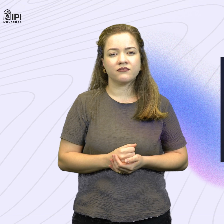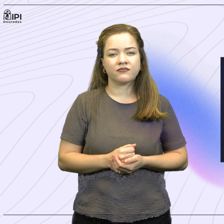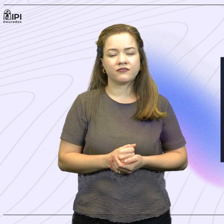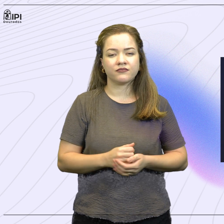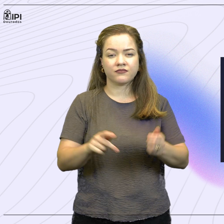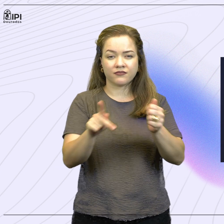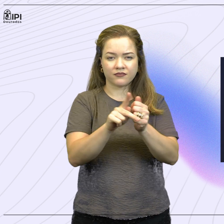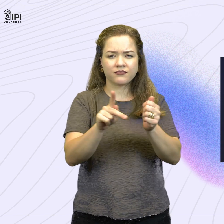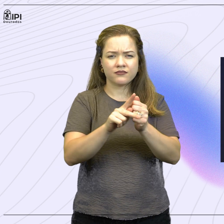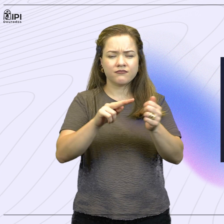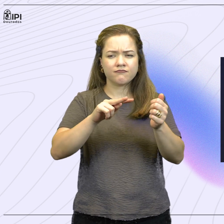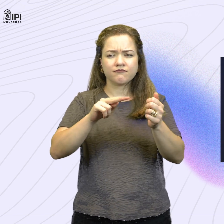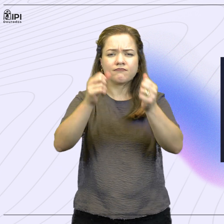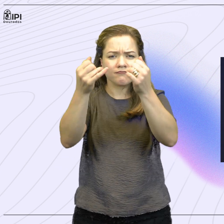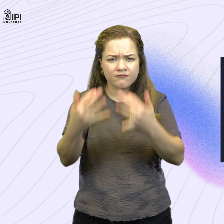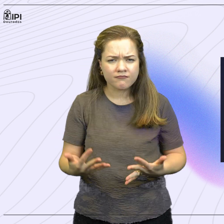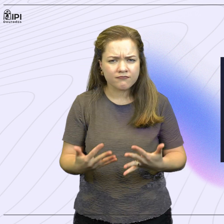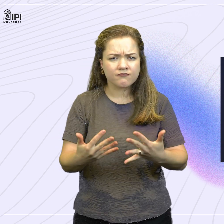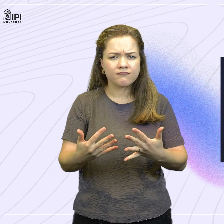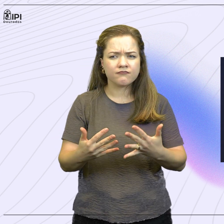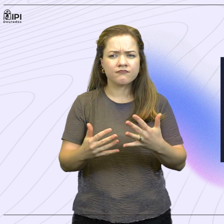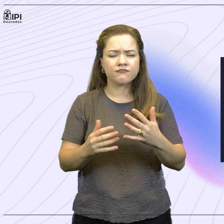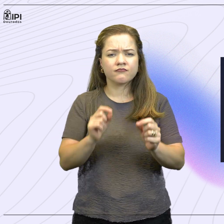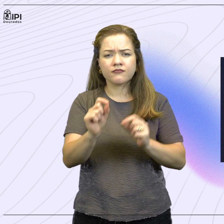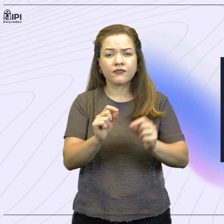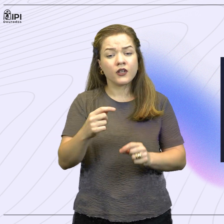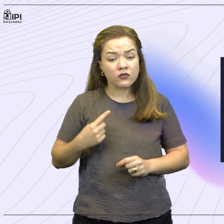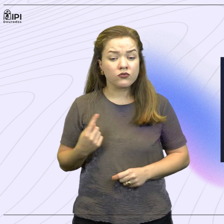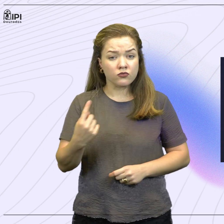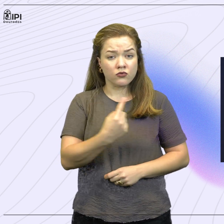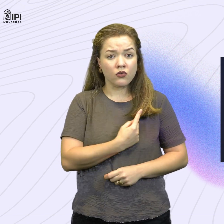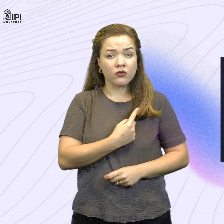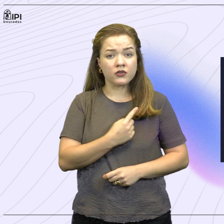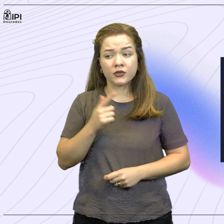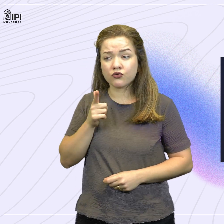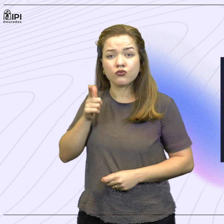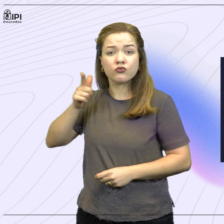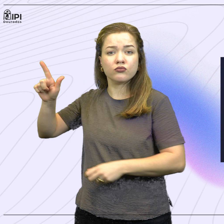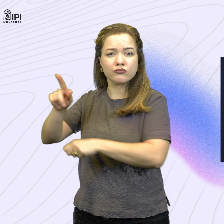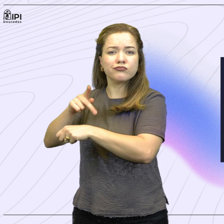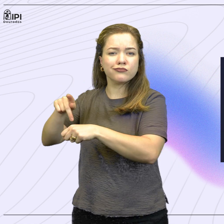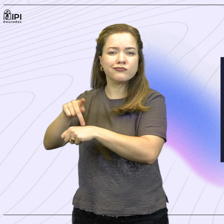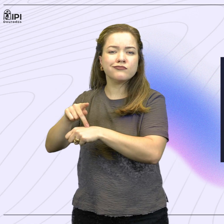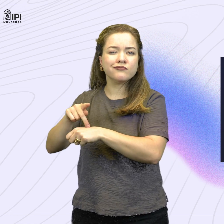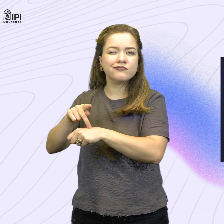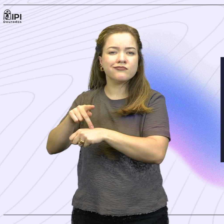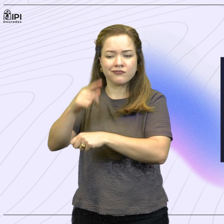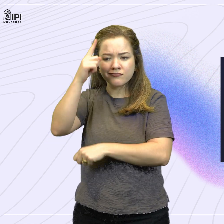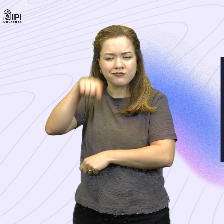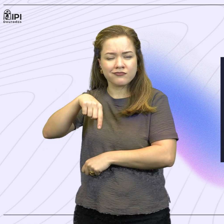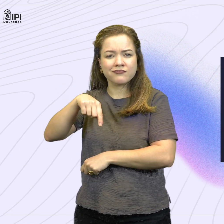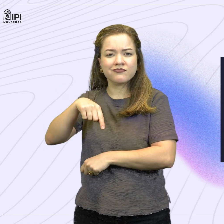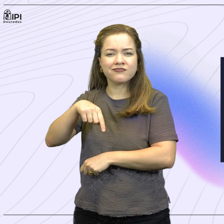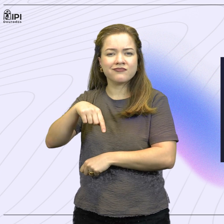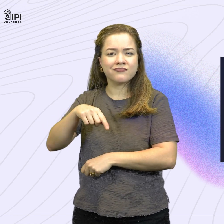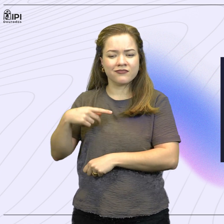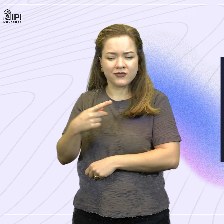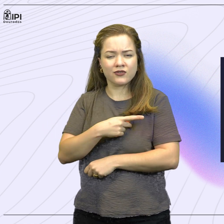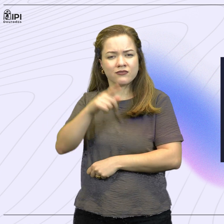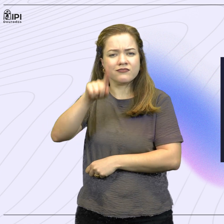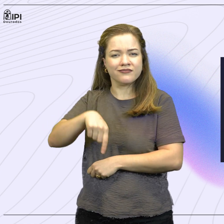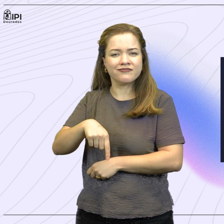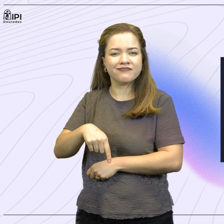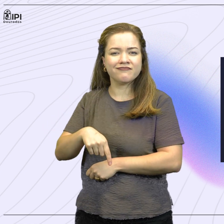Pedro quer dizer que nós somos estrangeiros. Pedro está nos falando que nós somos forasteiros, que